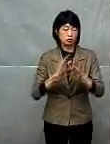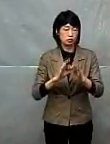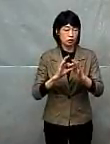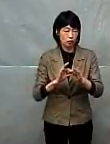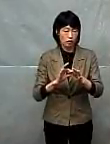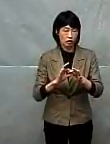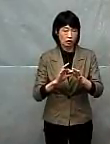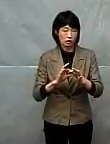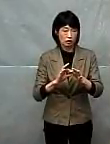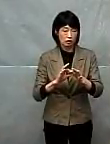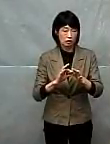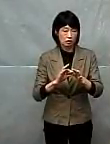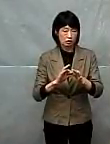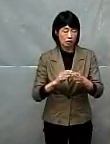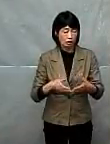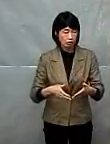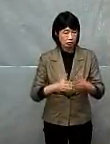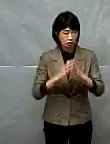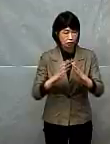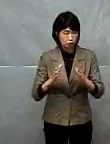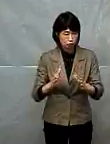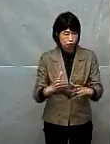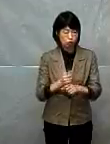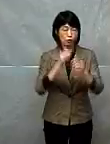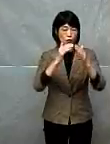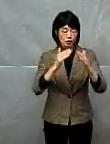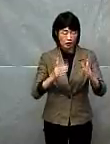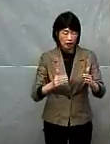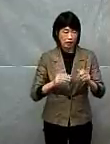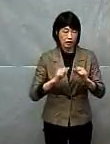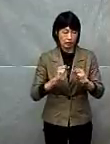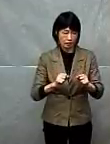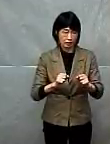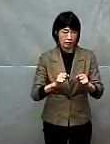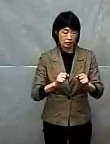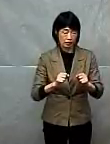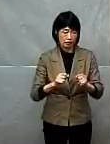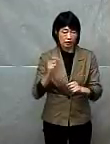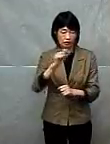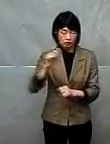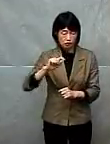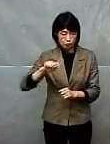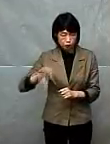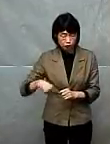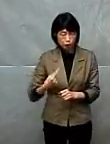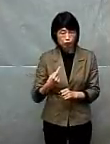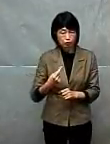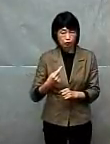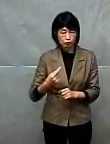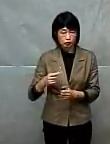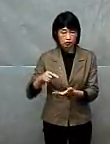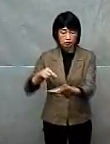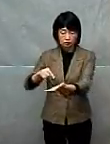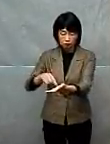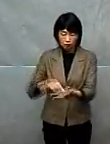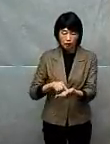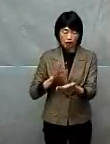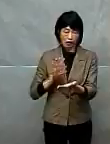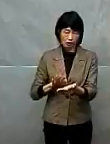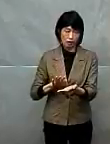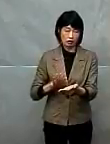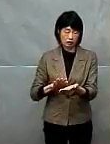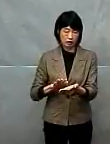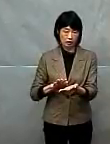設立総会がなされて、そして事務局に 届けがあって、そ